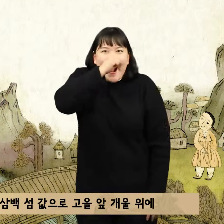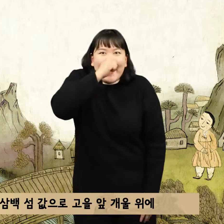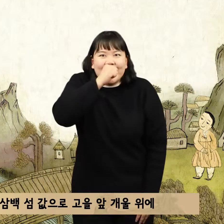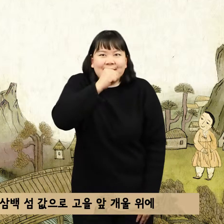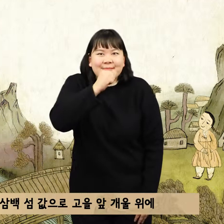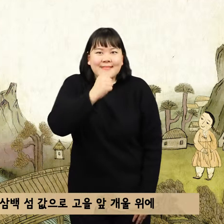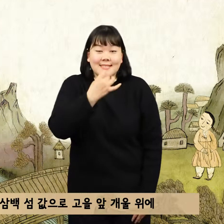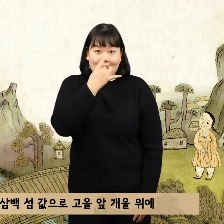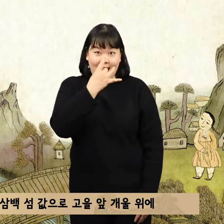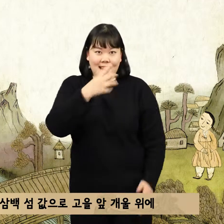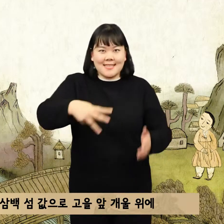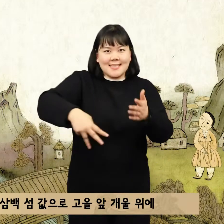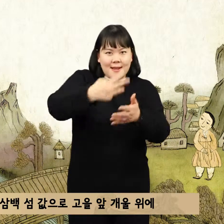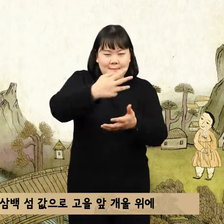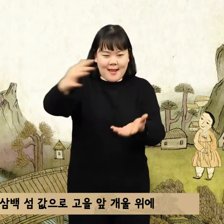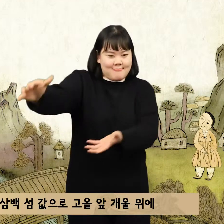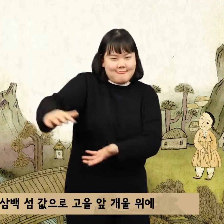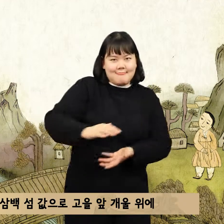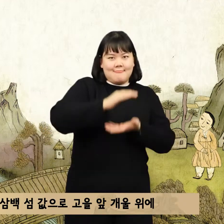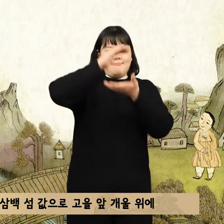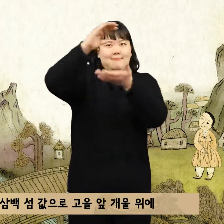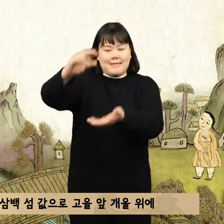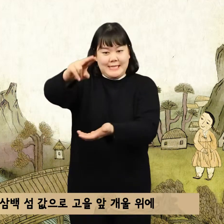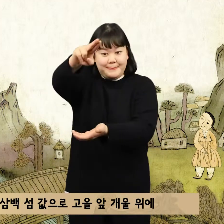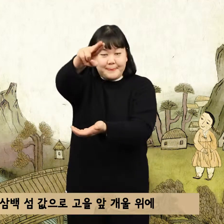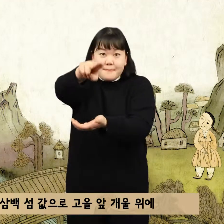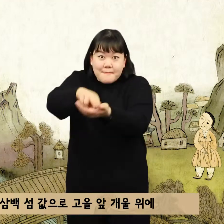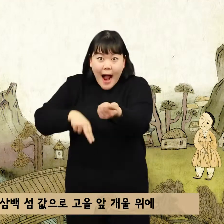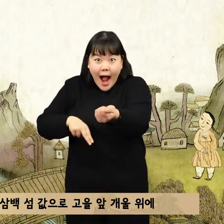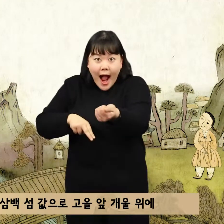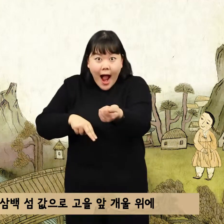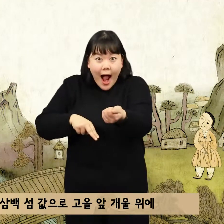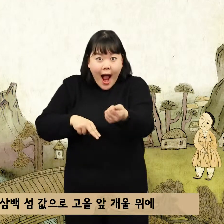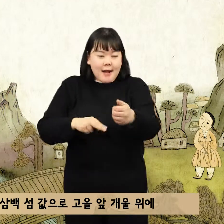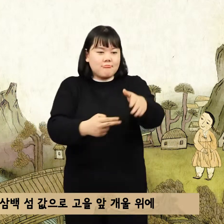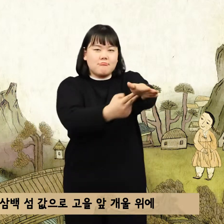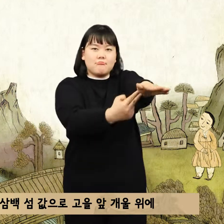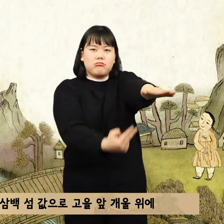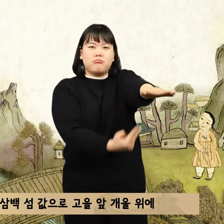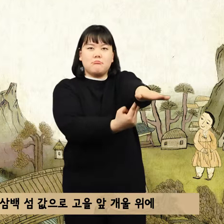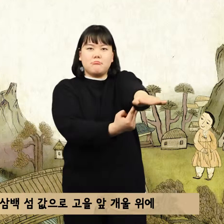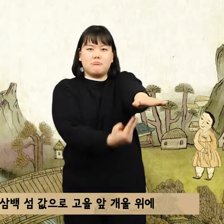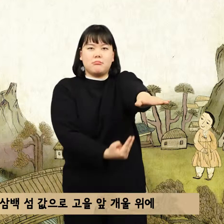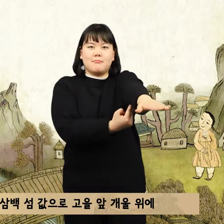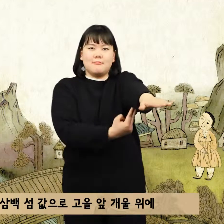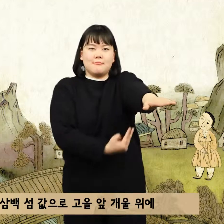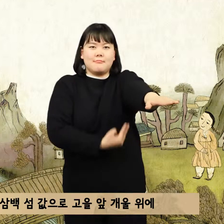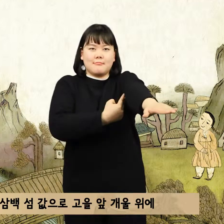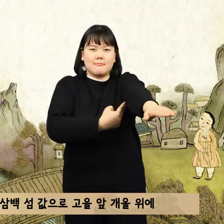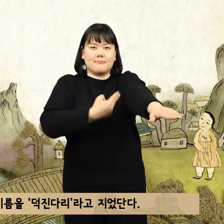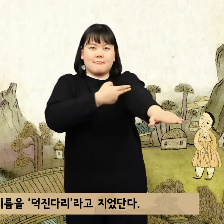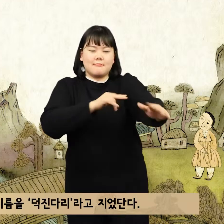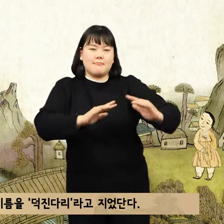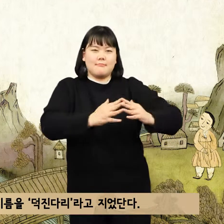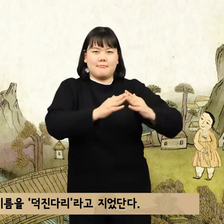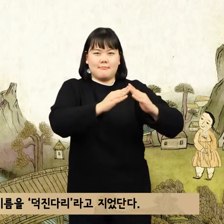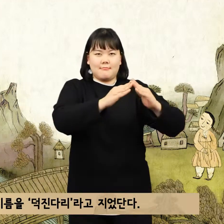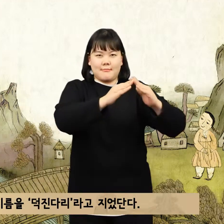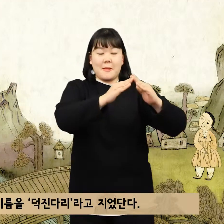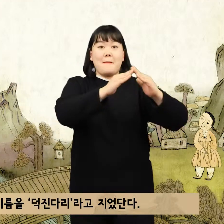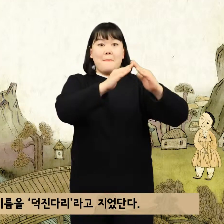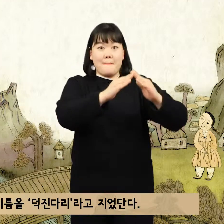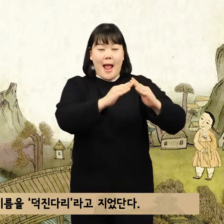사또는 덕진이 말대로 쌀 300썸 값으로 고을 앞 개울 위에 다리를